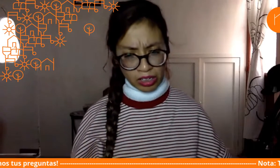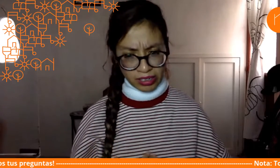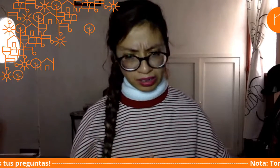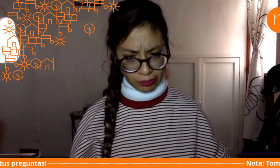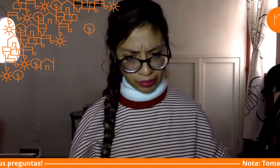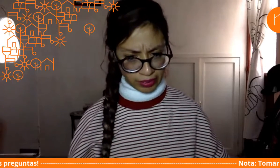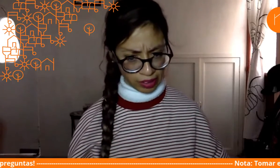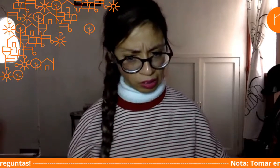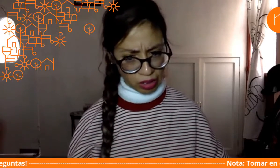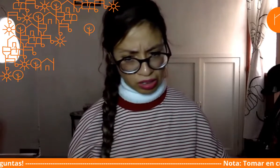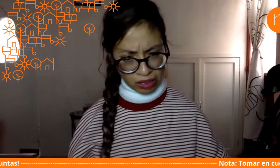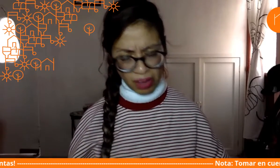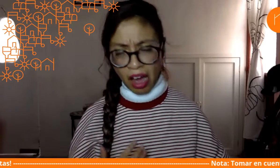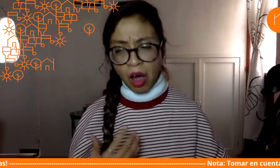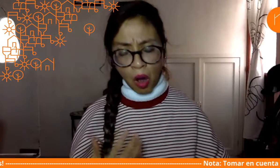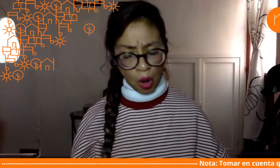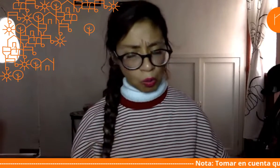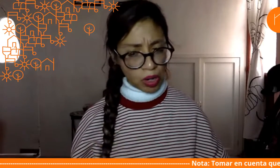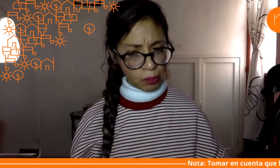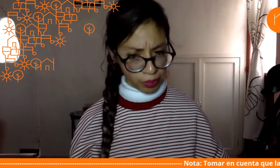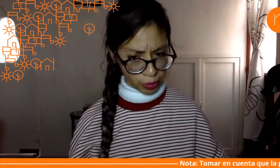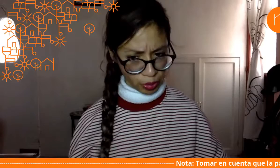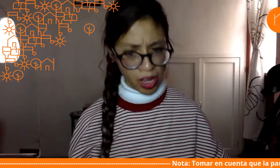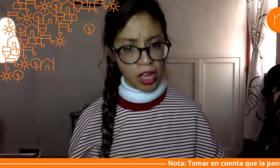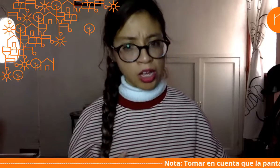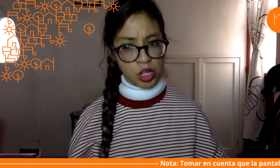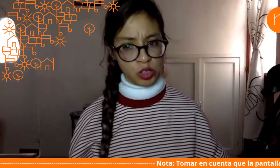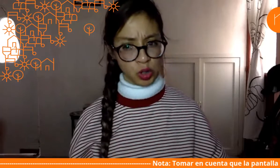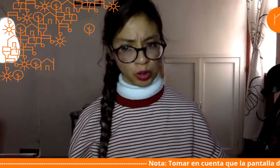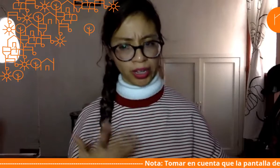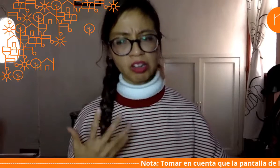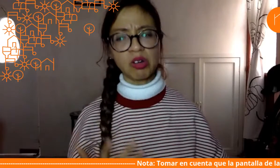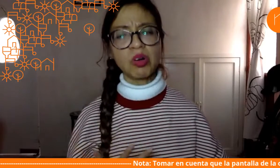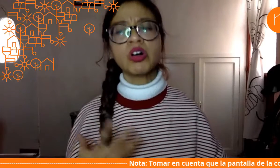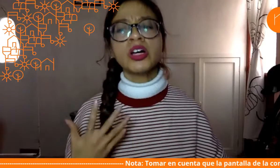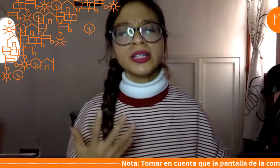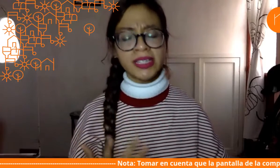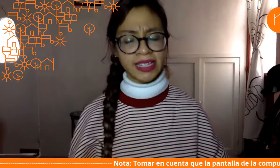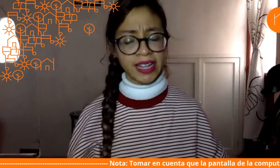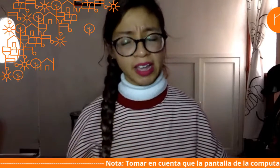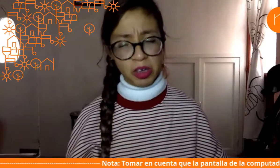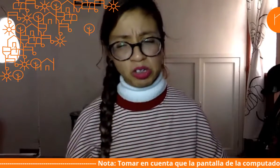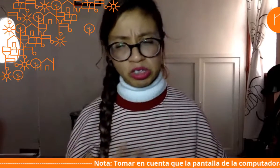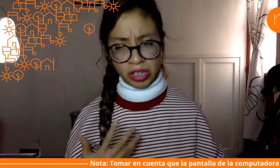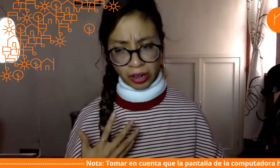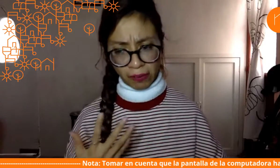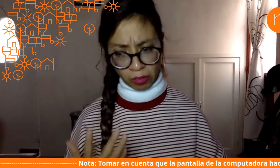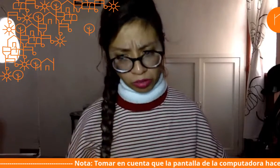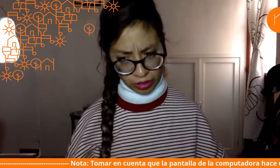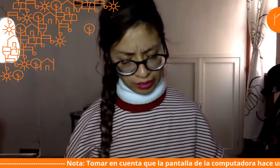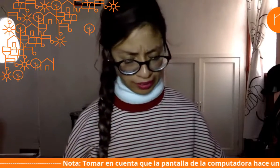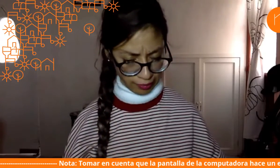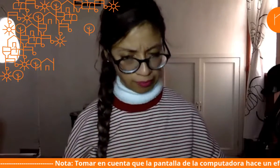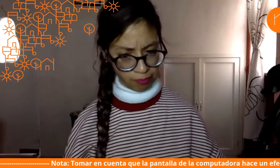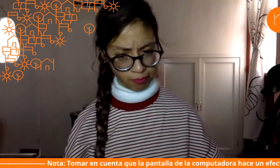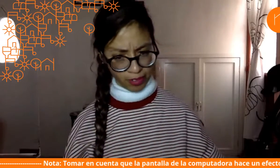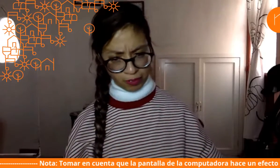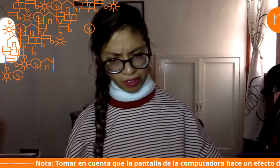con discapacidad auditiva o una persona sorda. Es como si de ellos te rebautizaran.